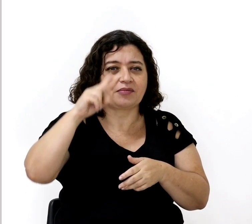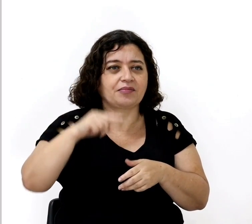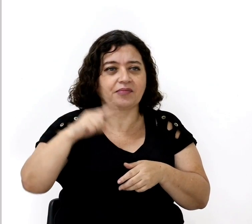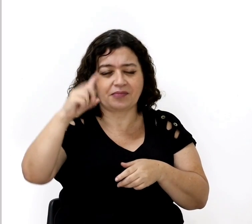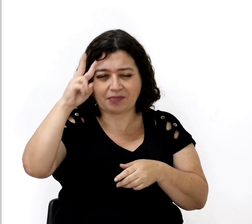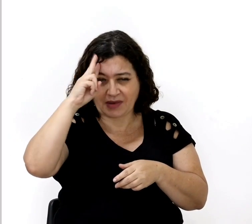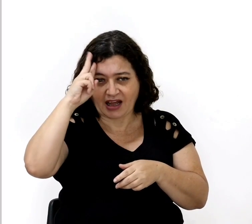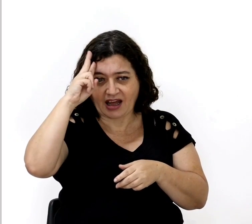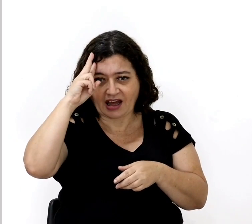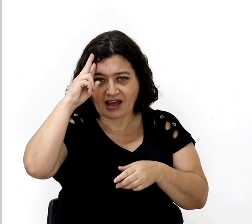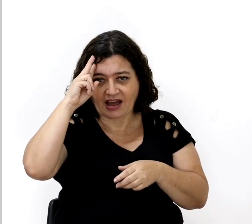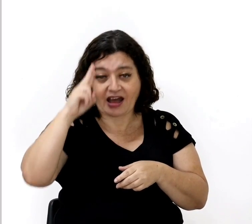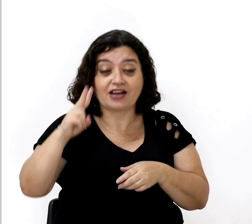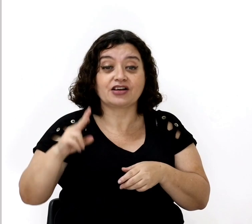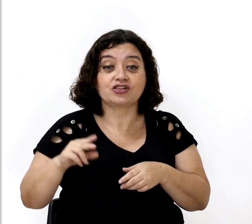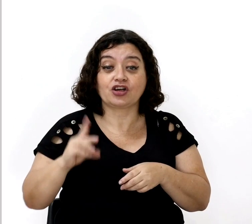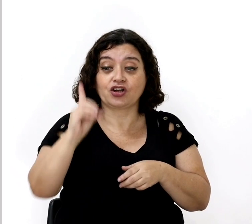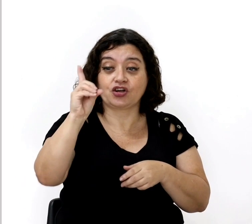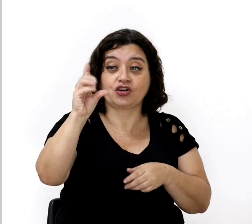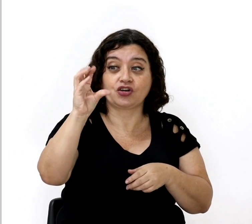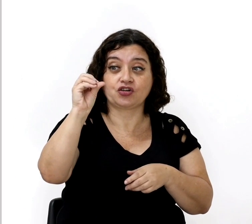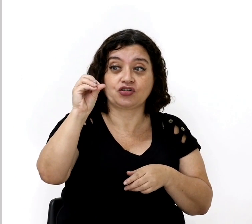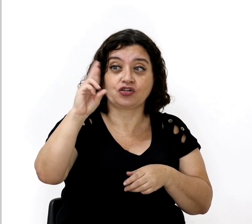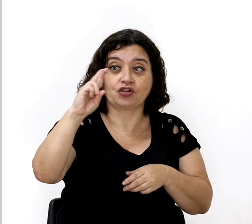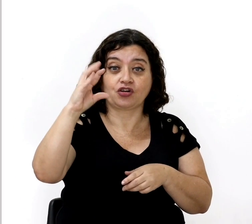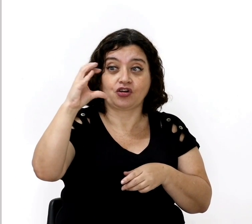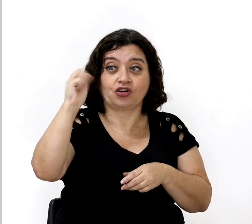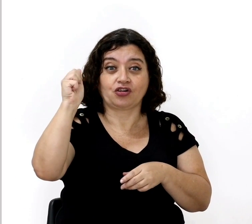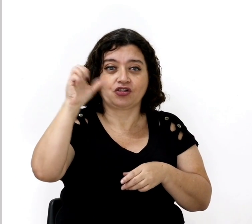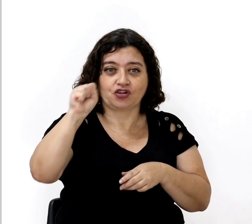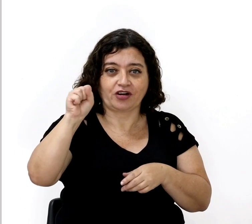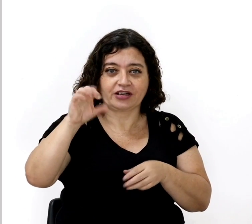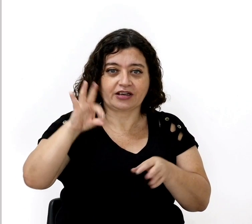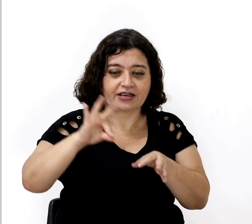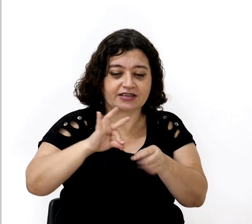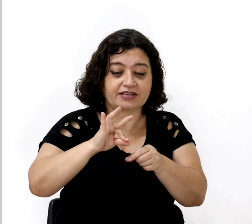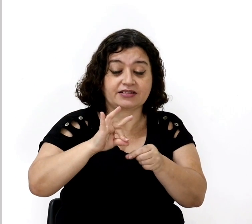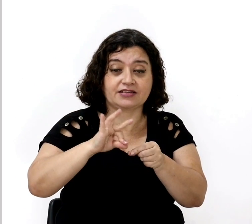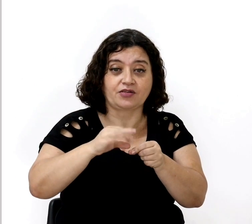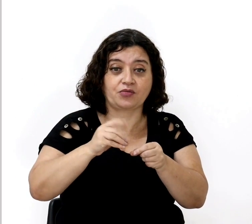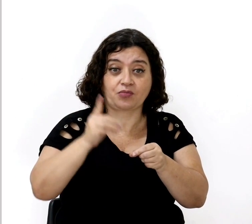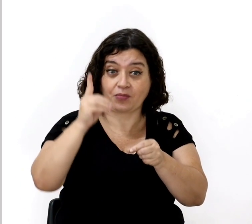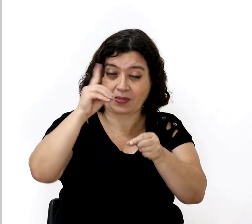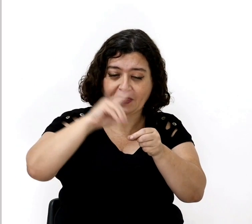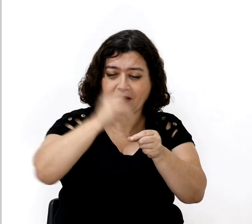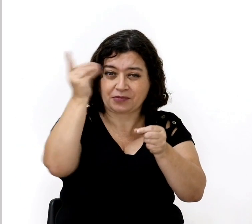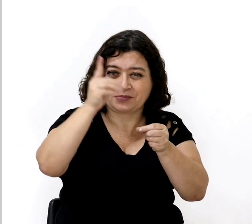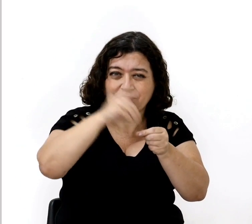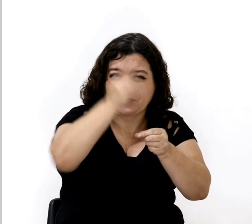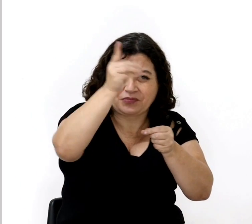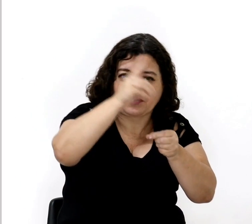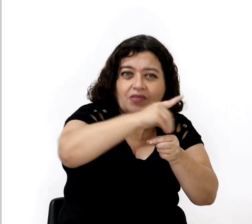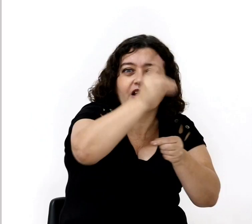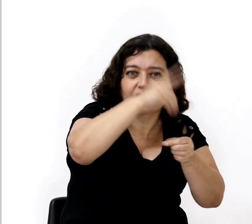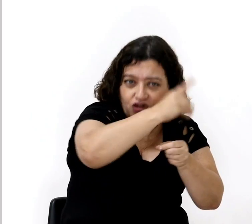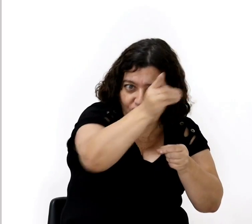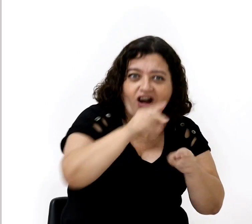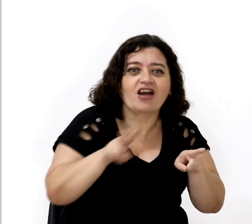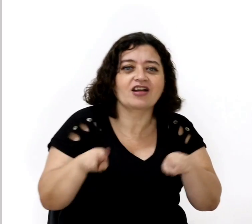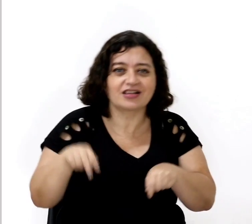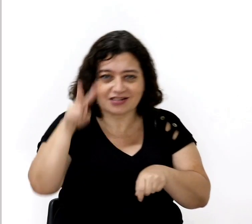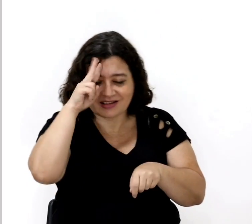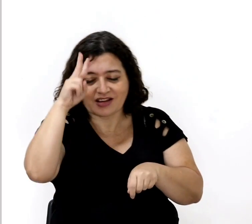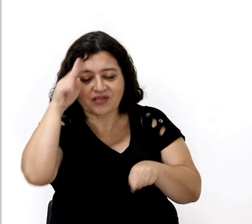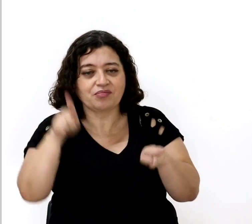né? Sim, que costurava para a cidade. E que quando morreu, a cidade inteira chorou. Chorou. Né? Então, essa é uma forma, cursos de